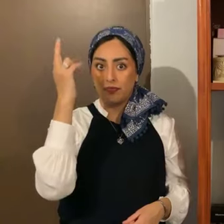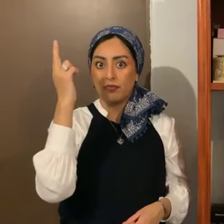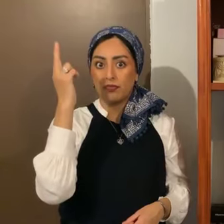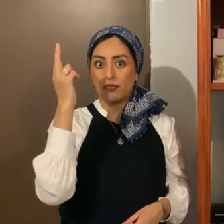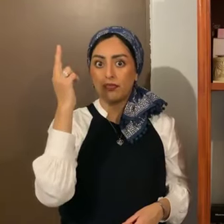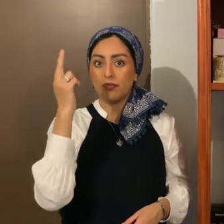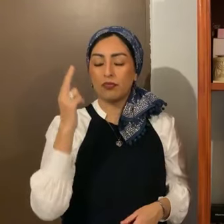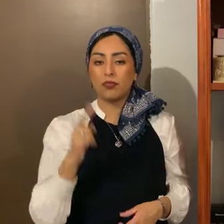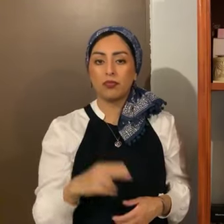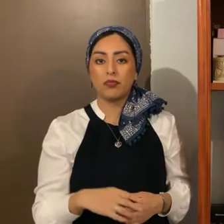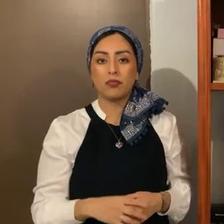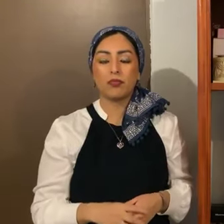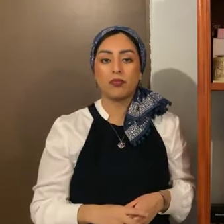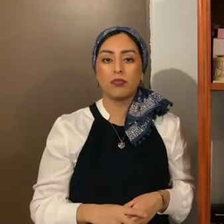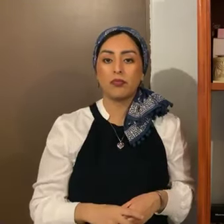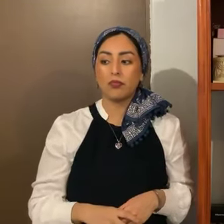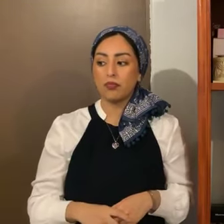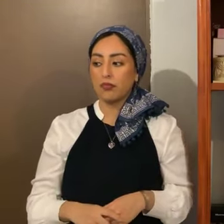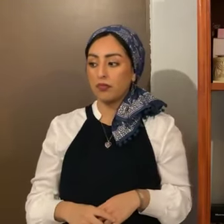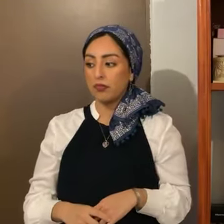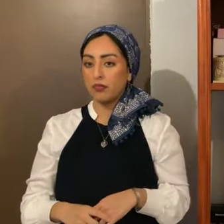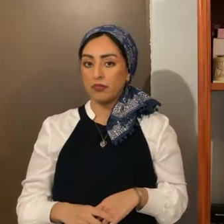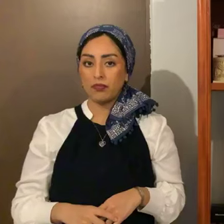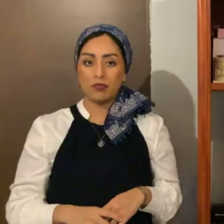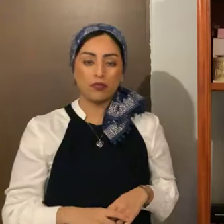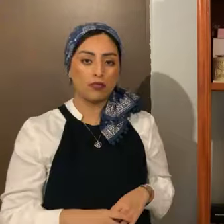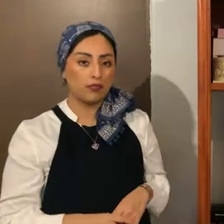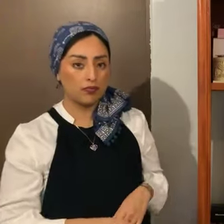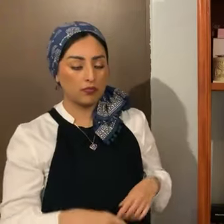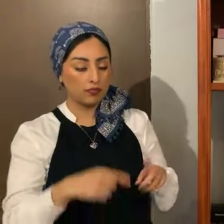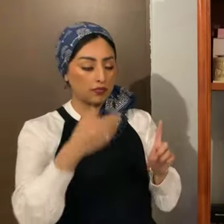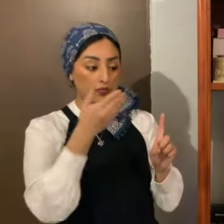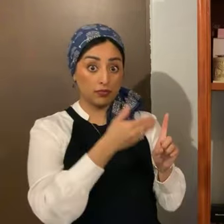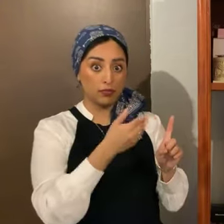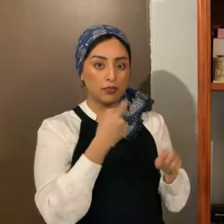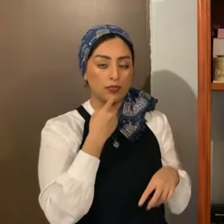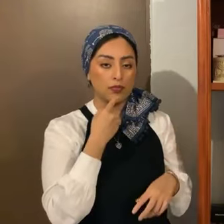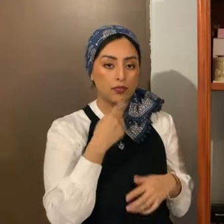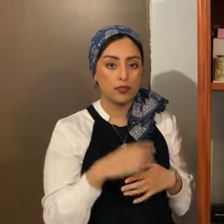Sabemos que la confianza depositaba en Yahweh. Él declaró así: